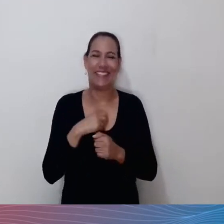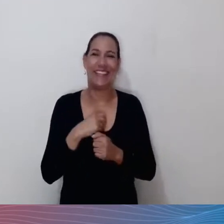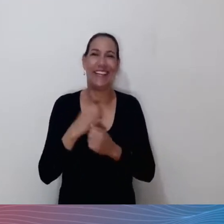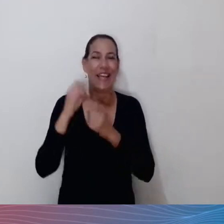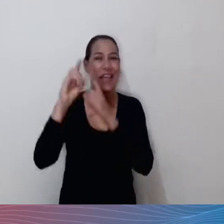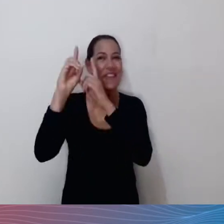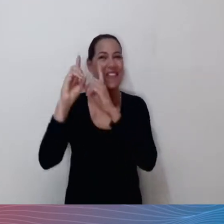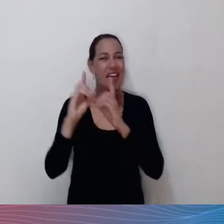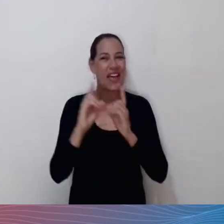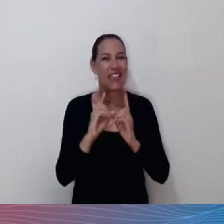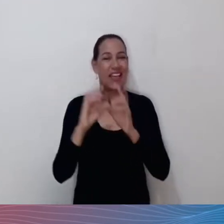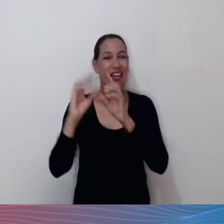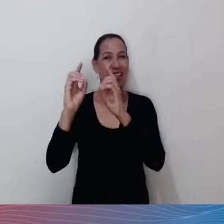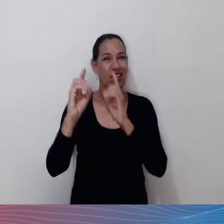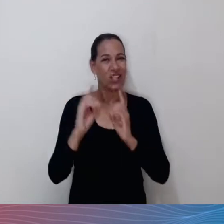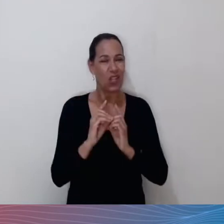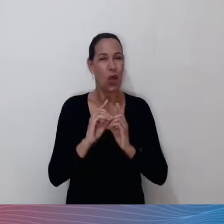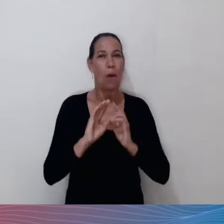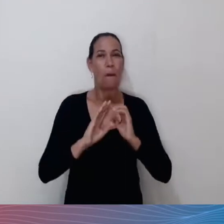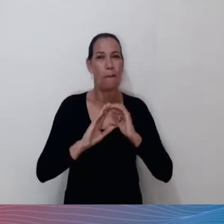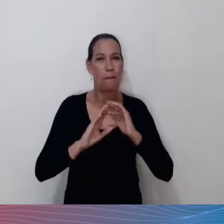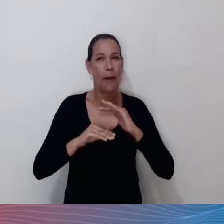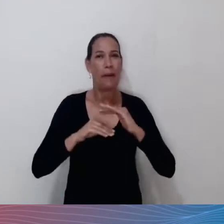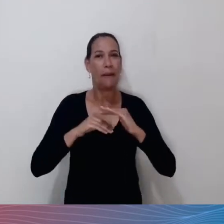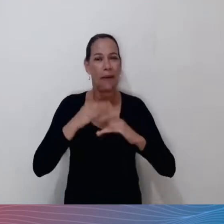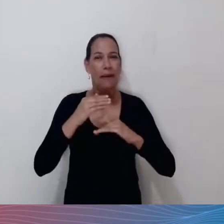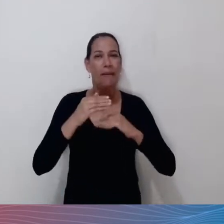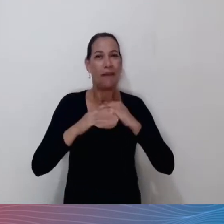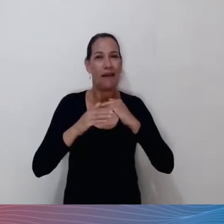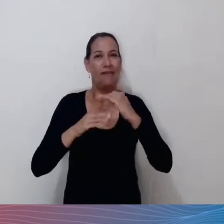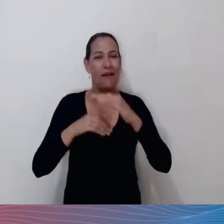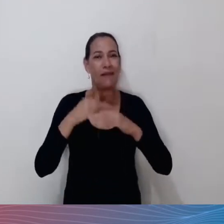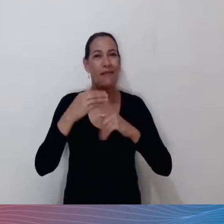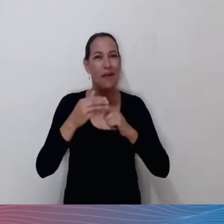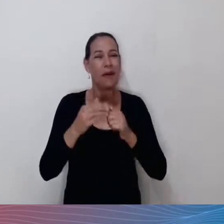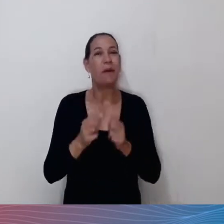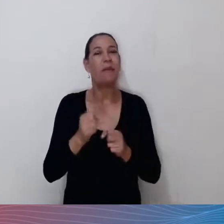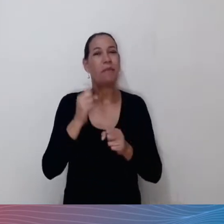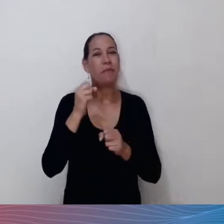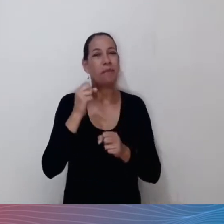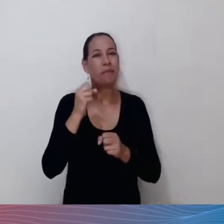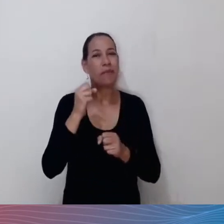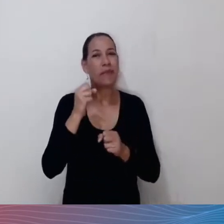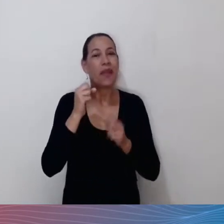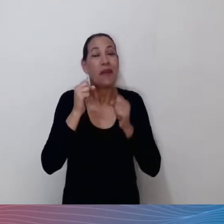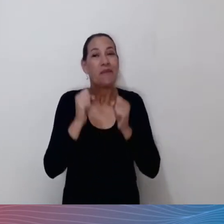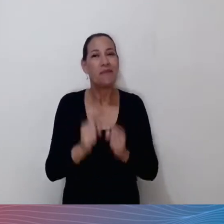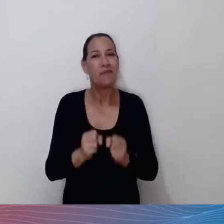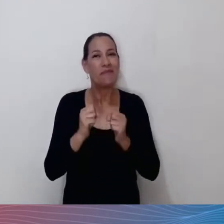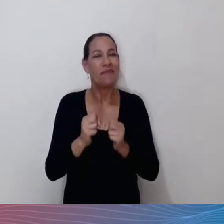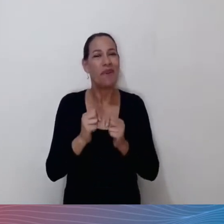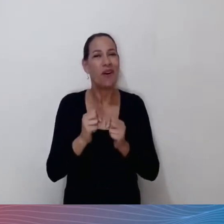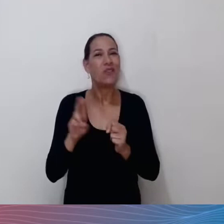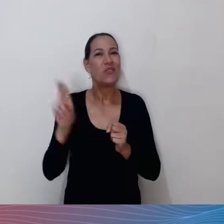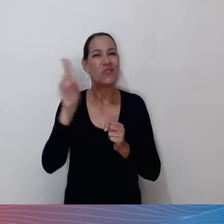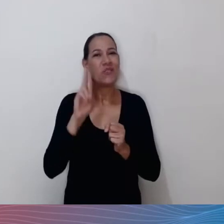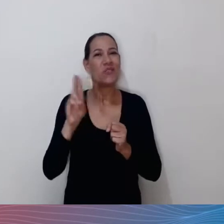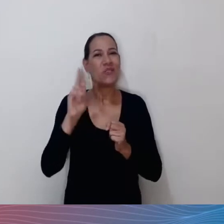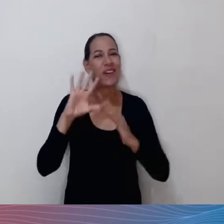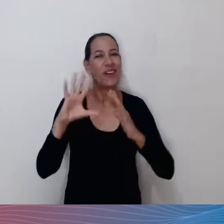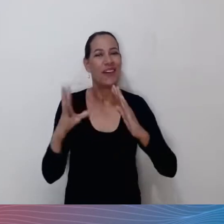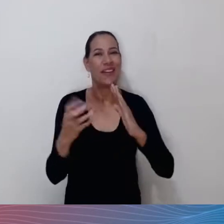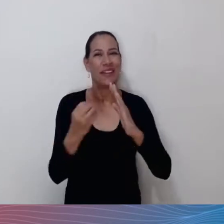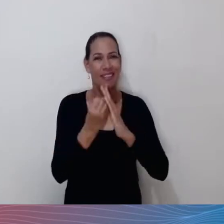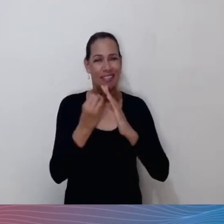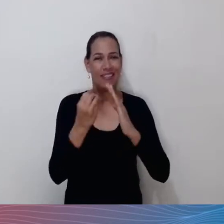ser útil no corpo de Cristo, né? Então, o dom, né? a graça,